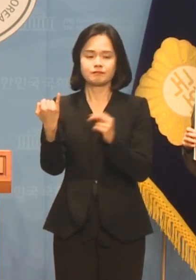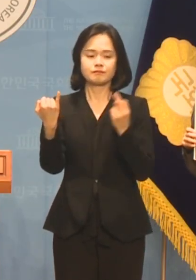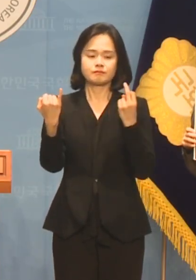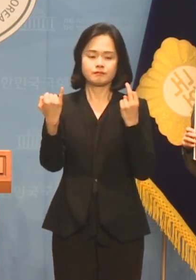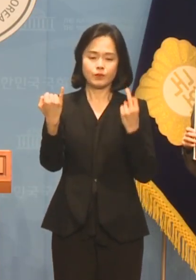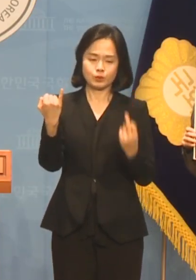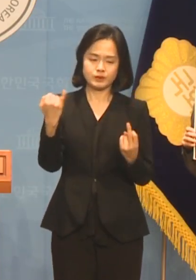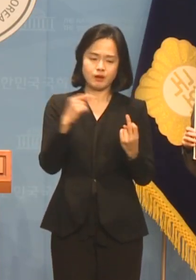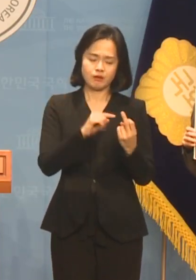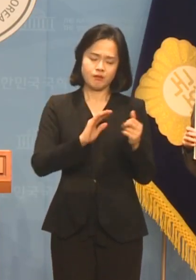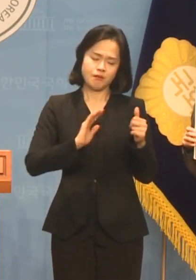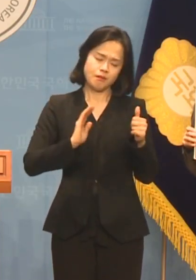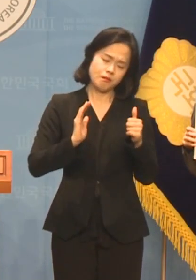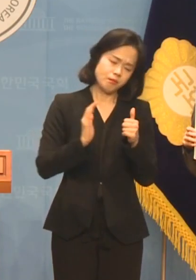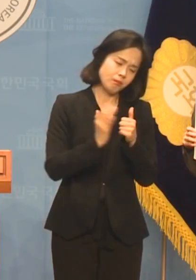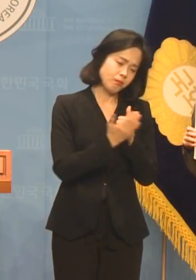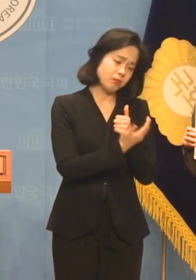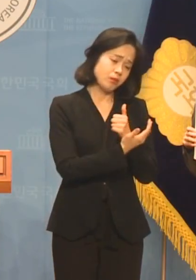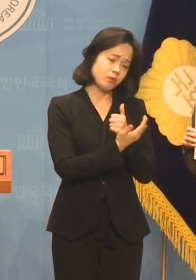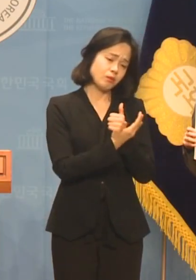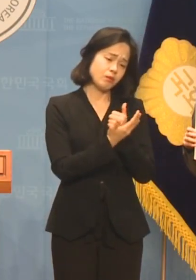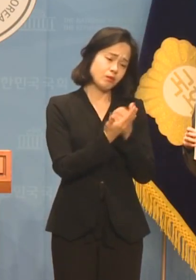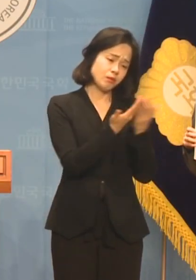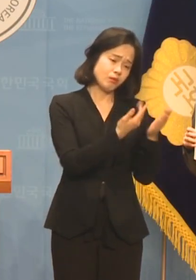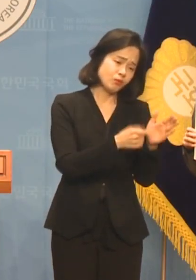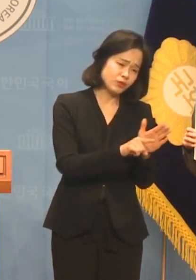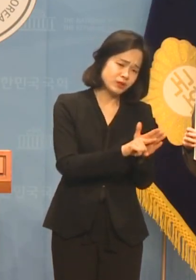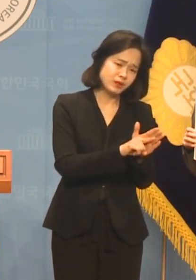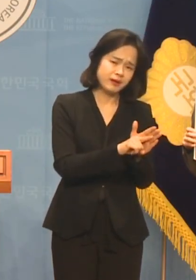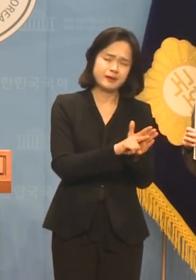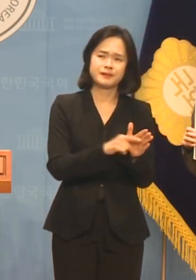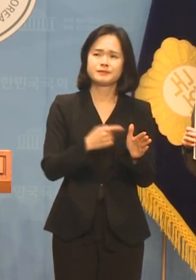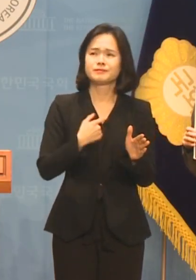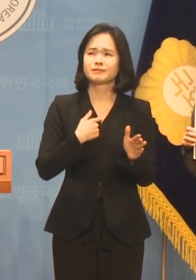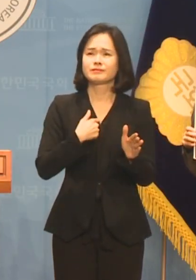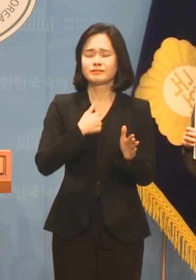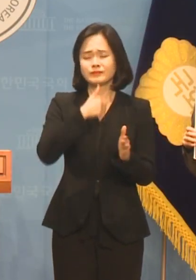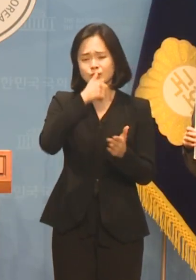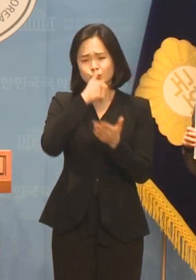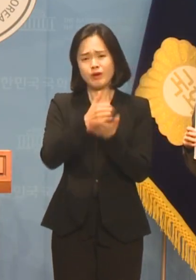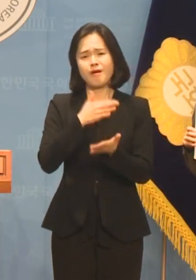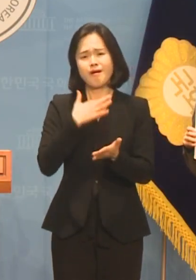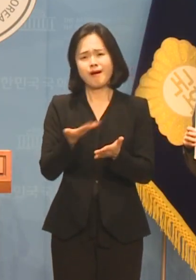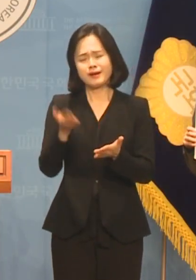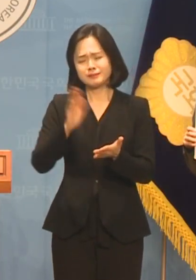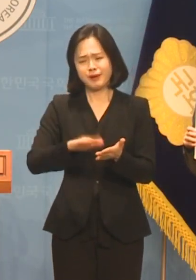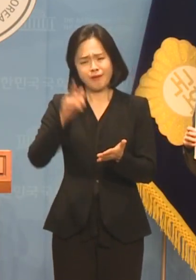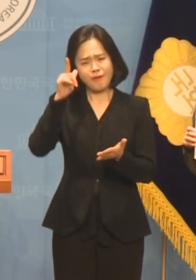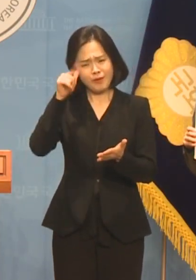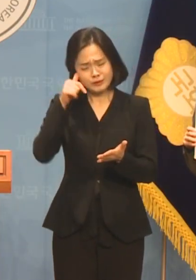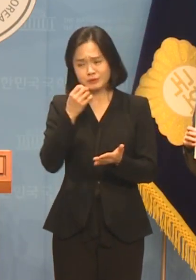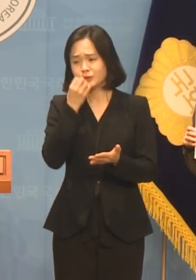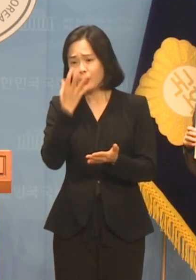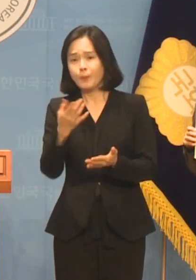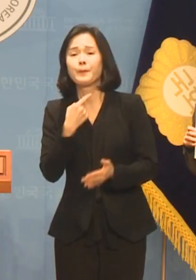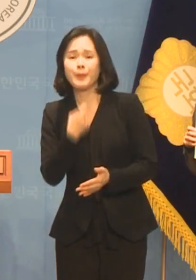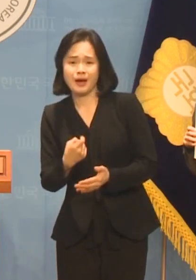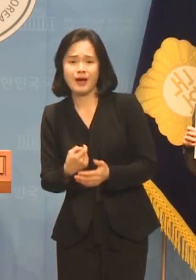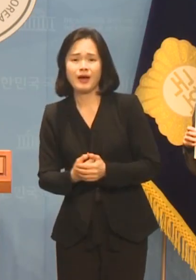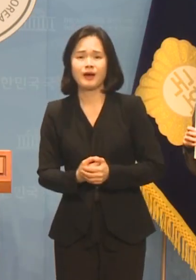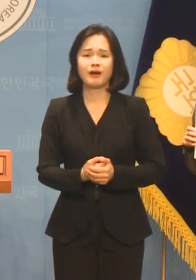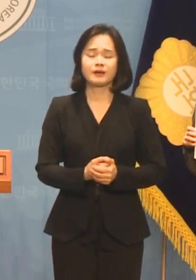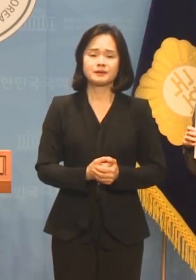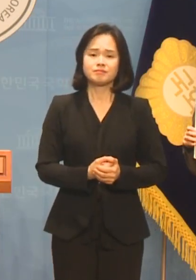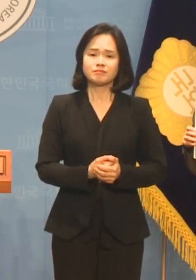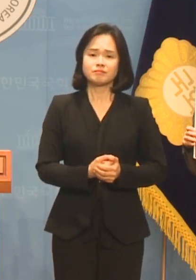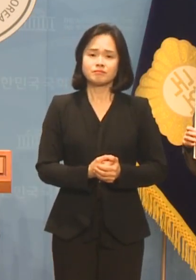동생도 누나에 대해서 옥바라지를 아주 오랜 동안 했고 그리고 누나도 동생들을 지켜나가고 하늘에 있는